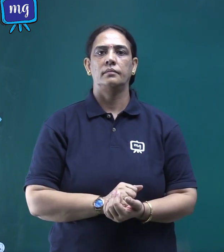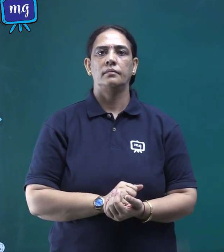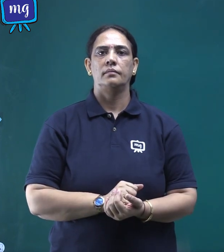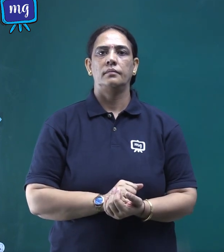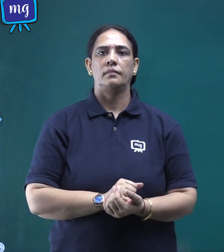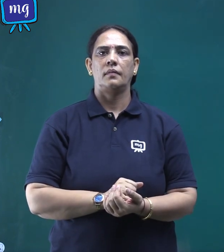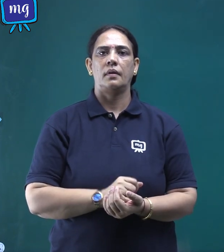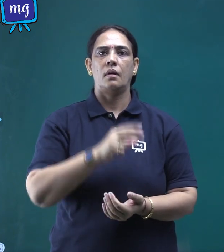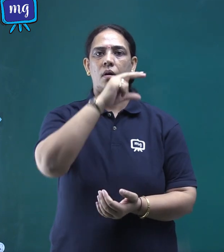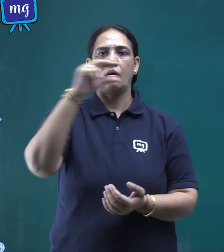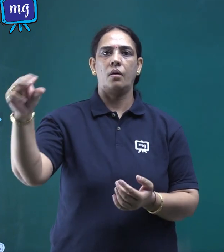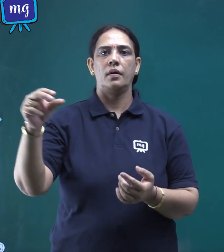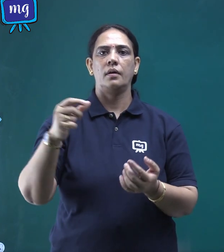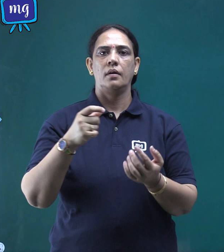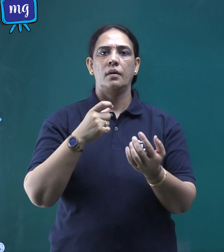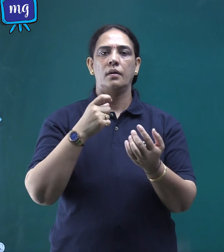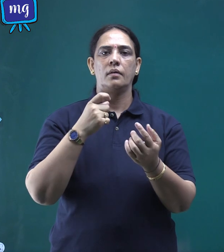और क्यू आर